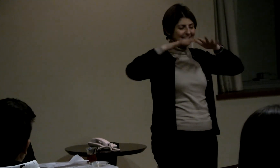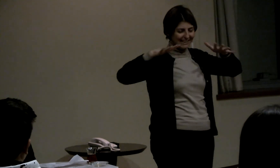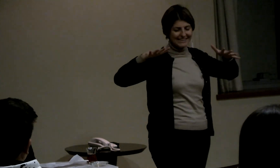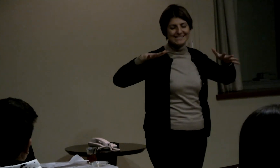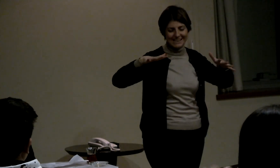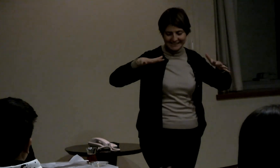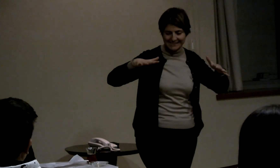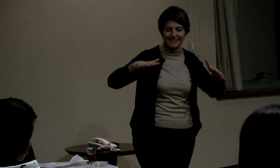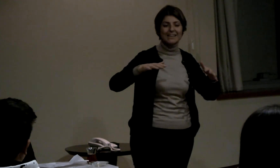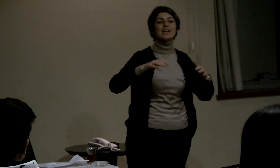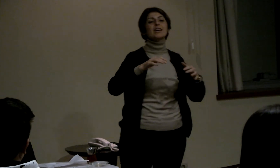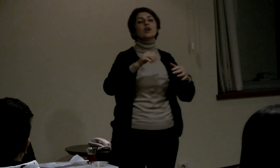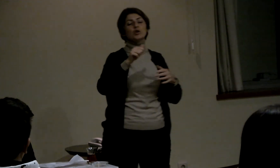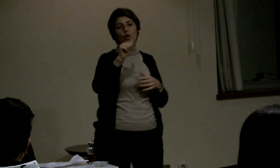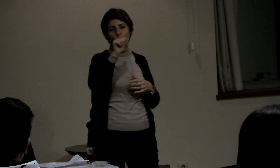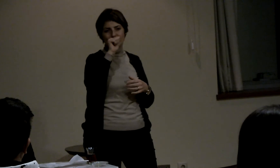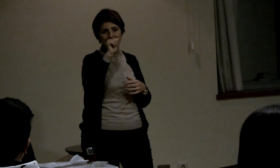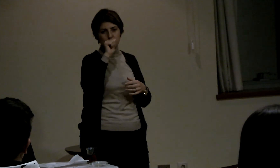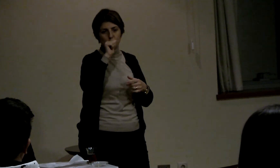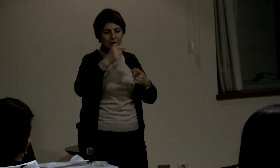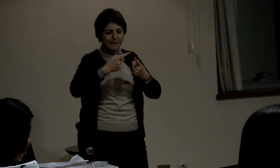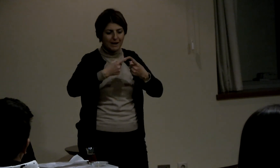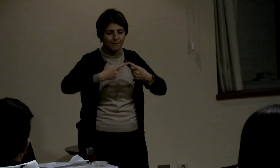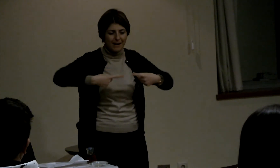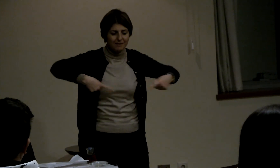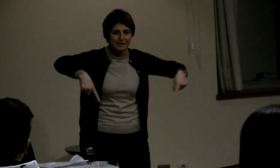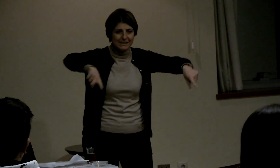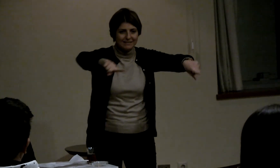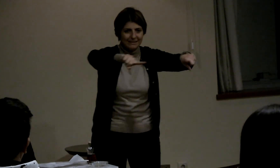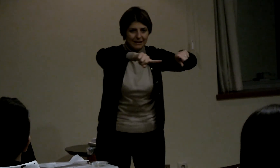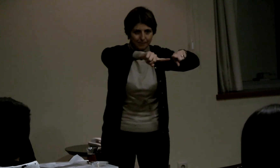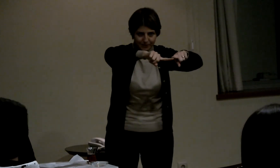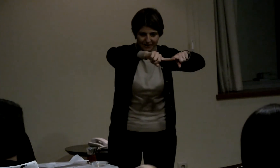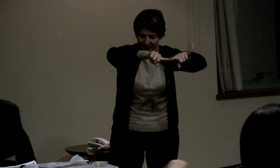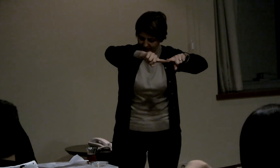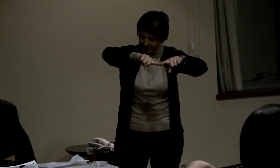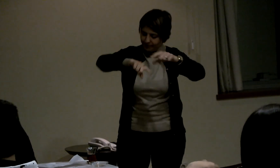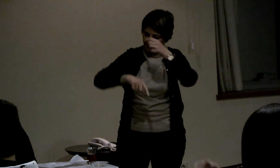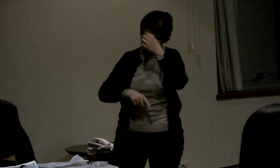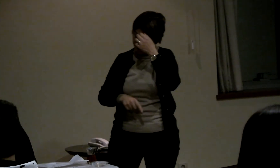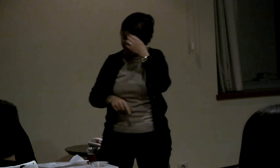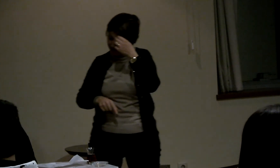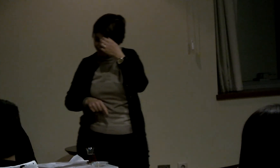Deniz, denizli. Gölde suyla beraber bir ikinci yaptık. Evet.